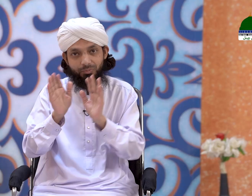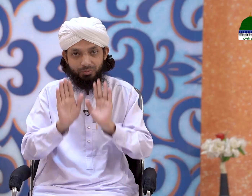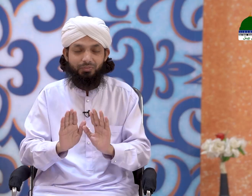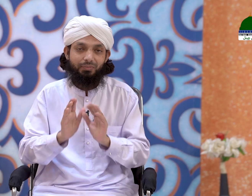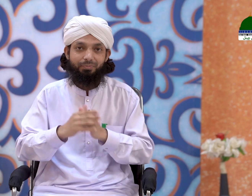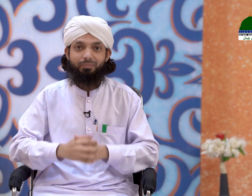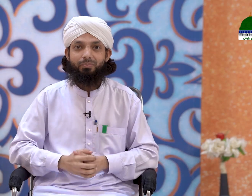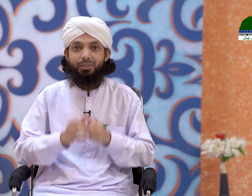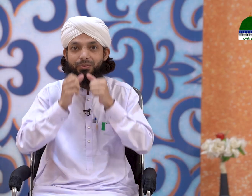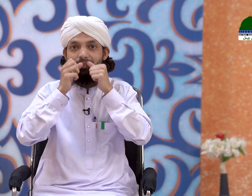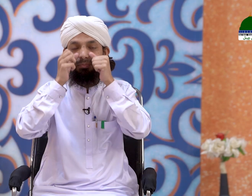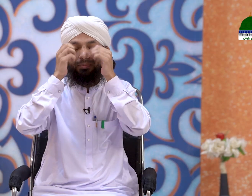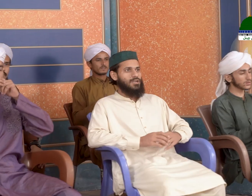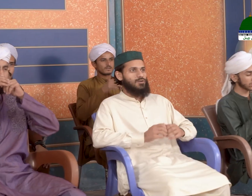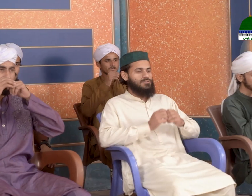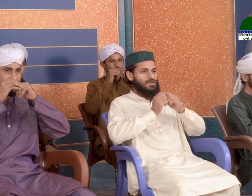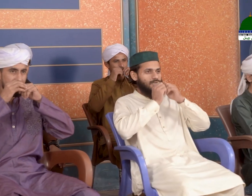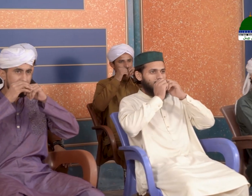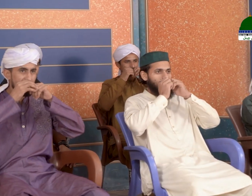صلو علی الحبیب۔